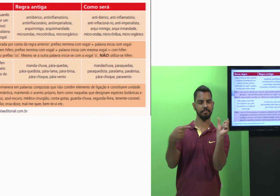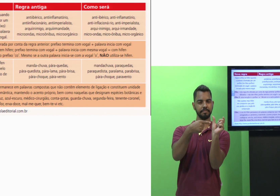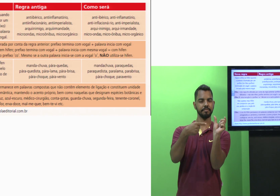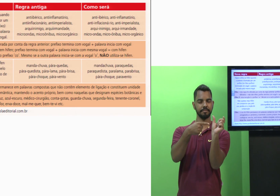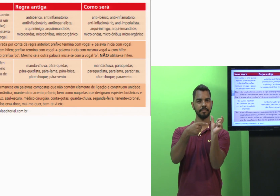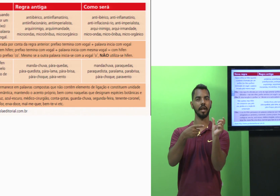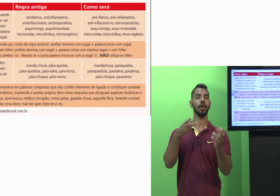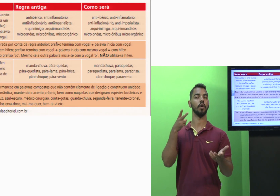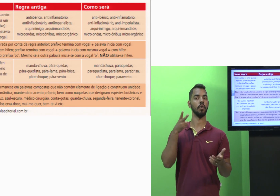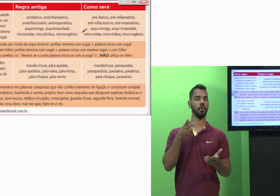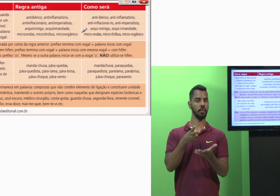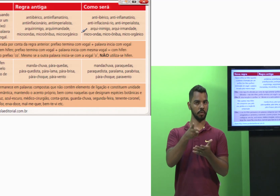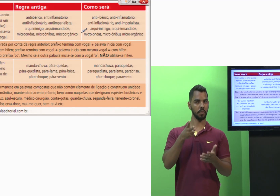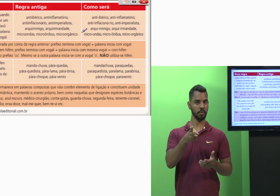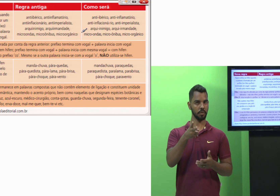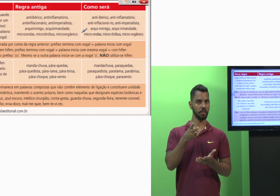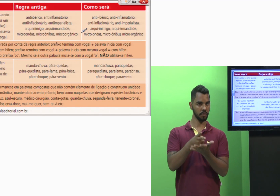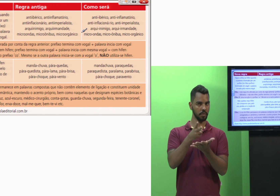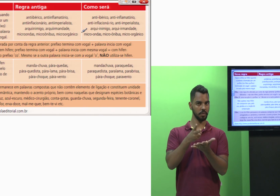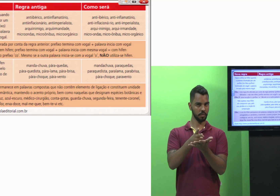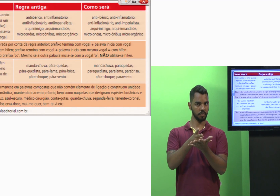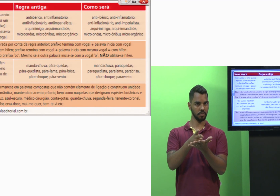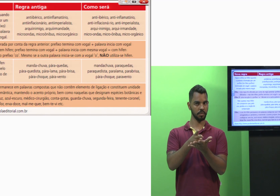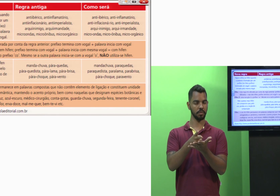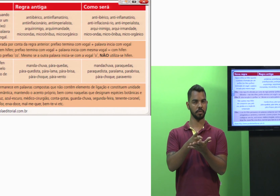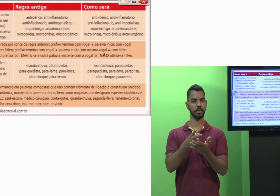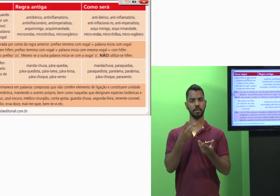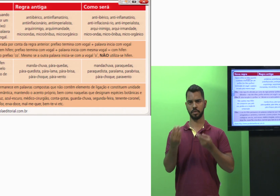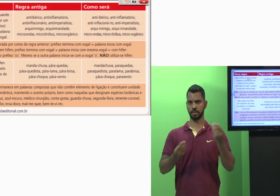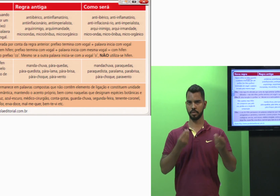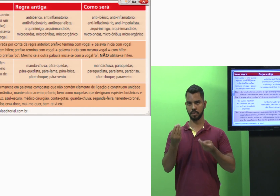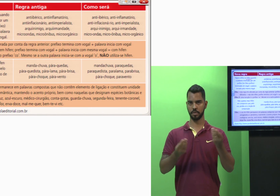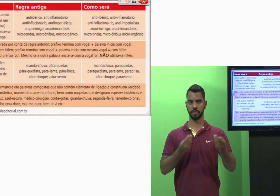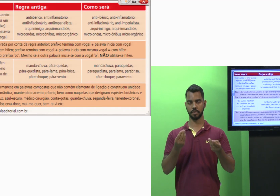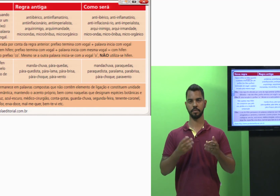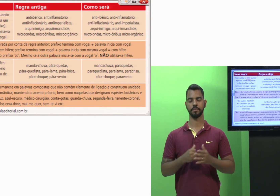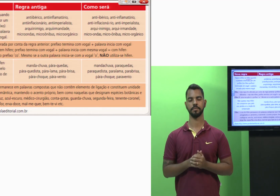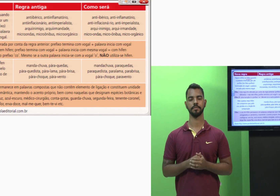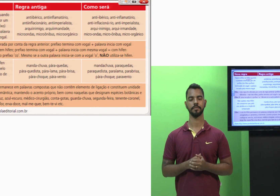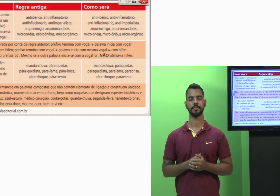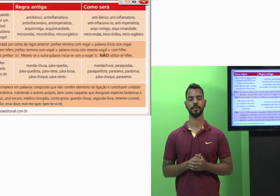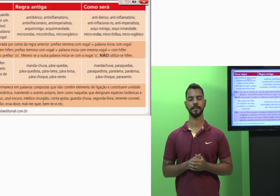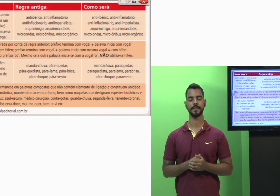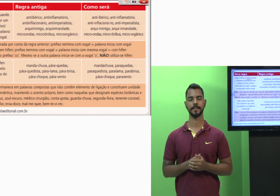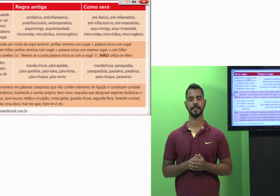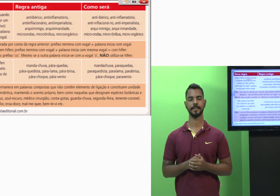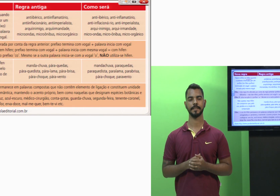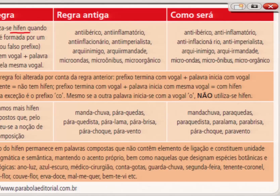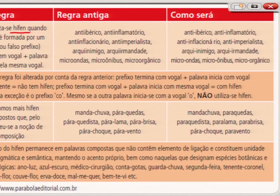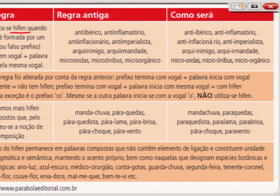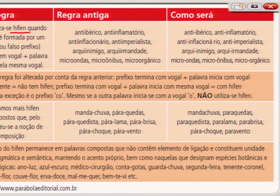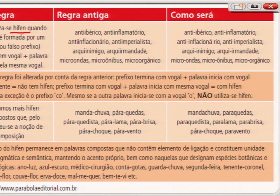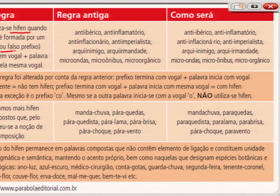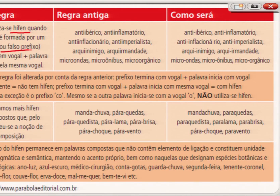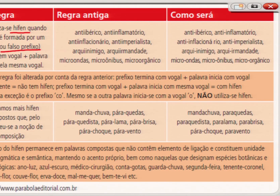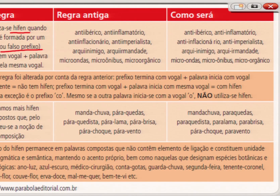agora utiliza-se o hífen quando a palavra é formada por um prefixo ou falso